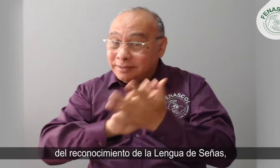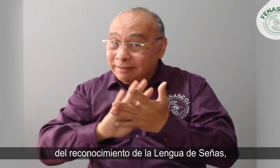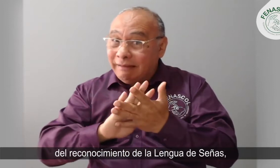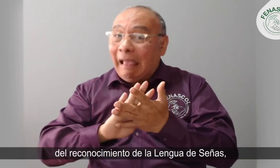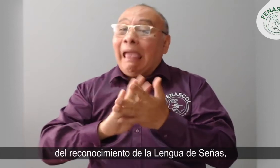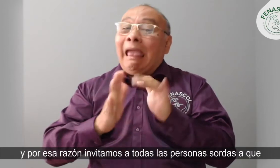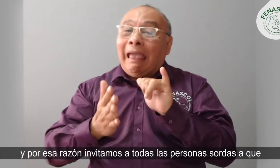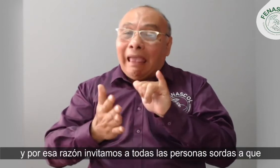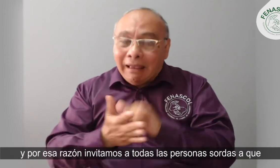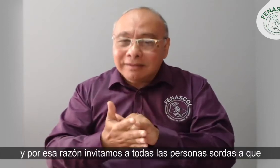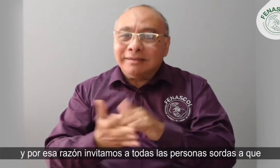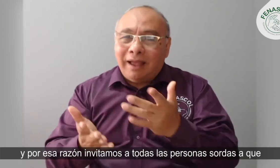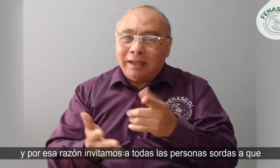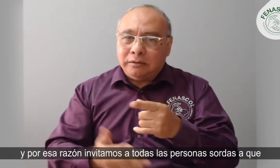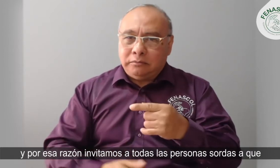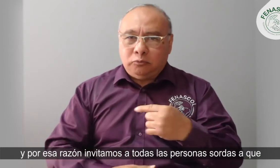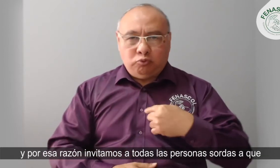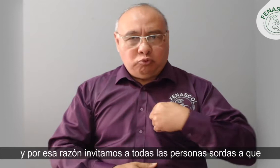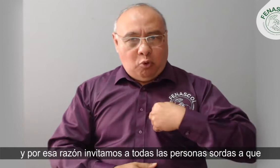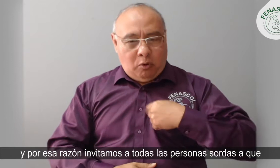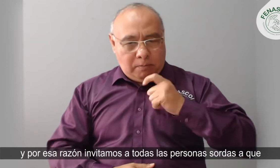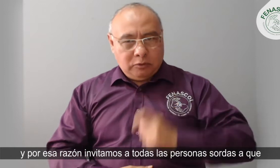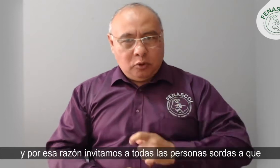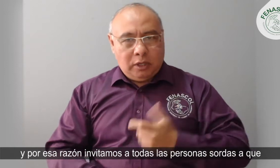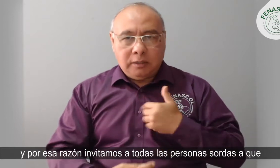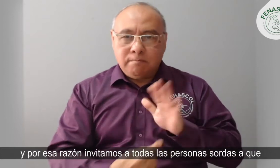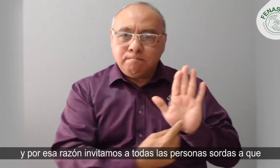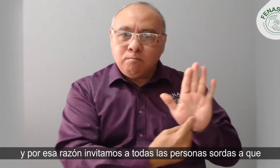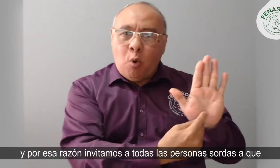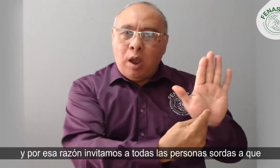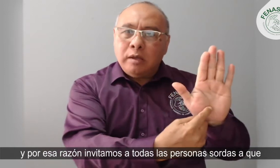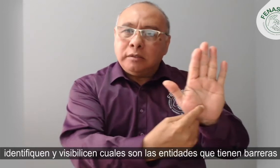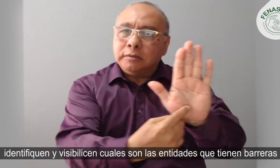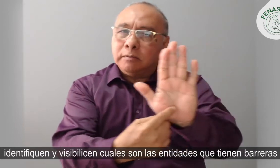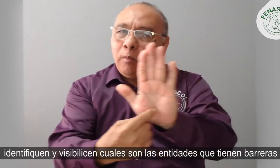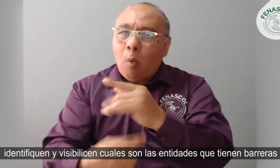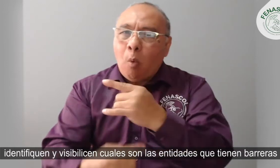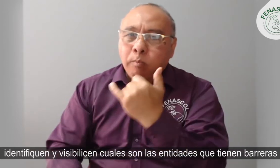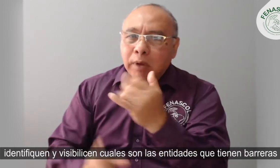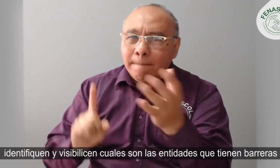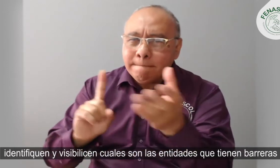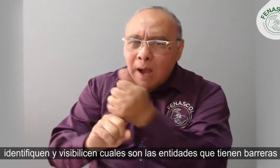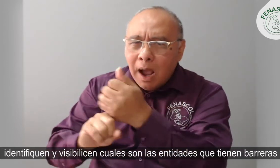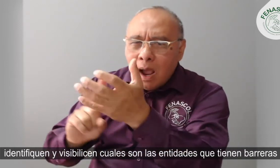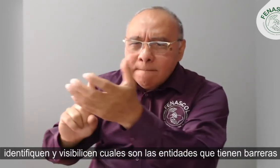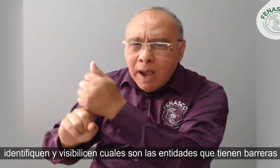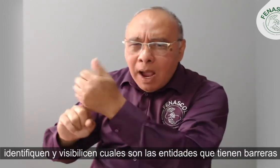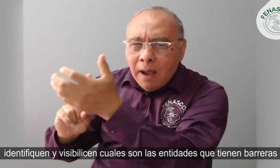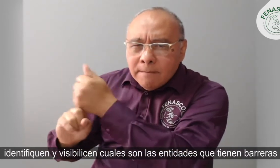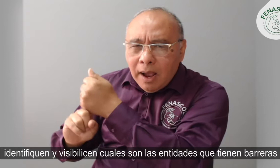y por esa razón invitamos a todas las personas sordas a que identifiquen y visibilicen cuáles son las entidades que